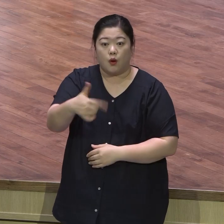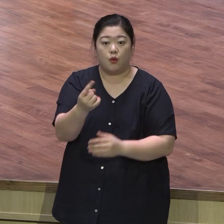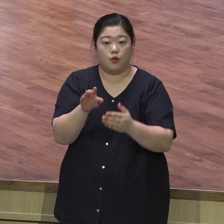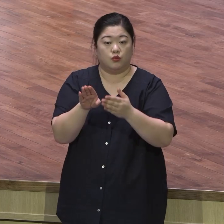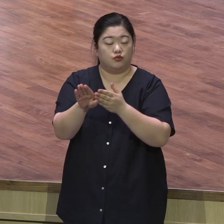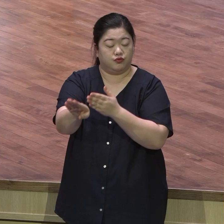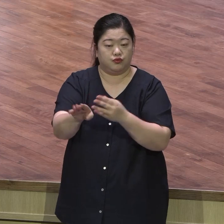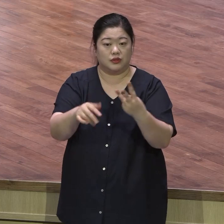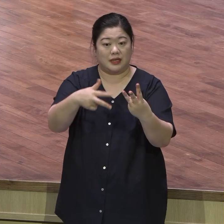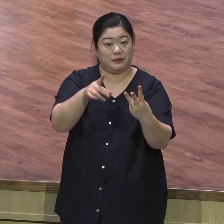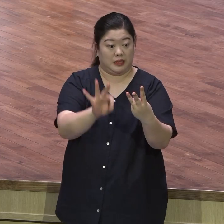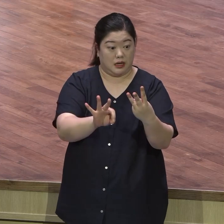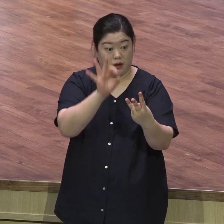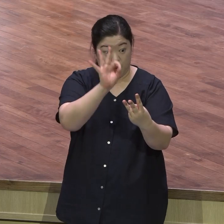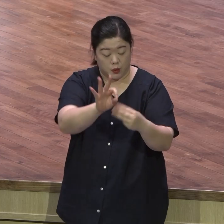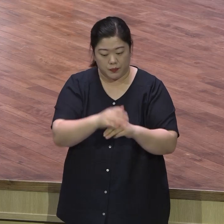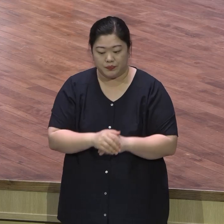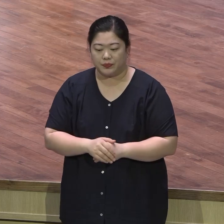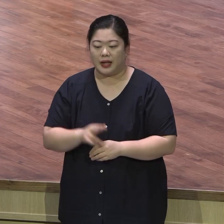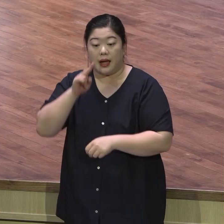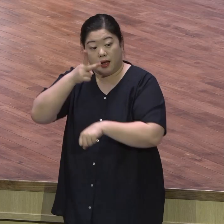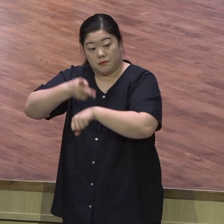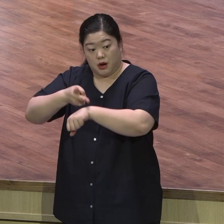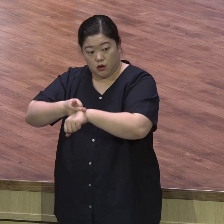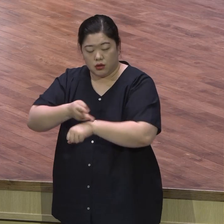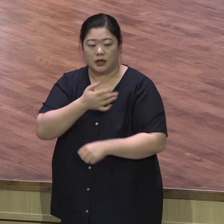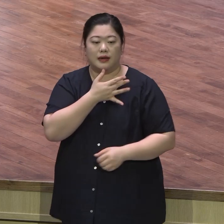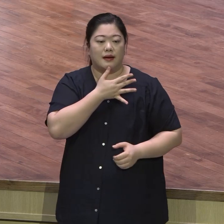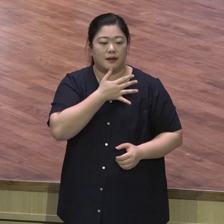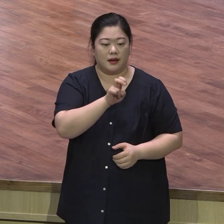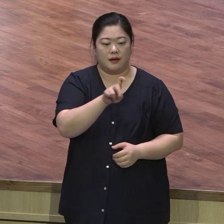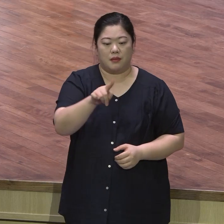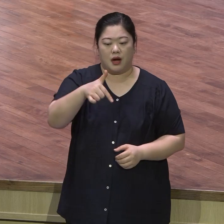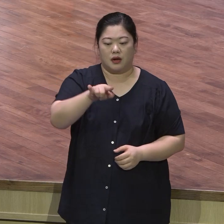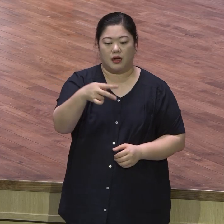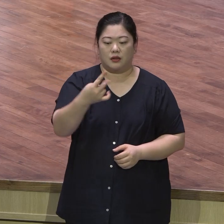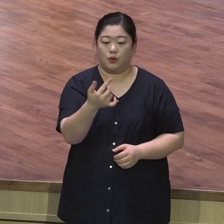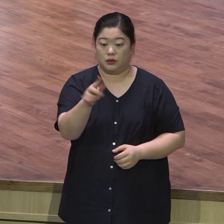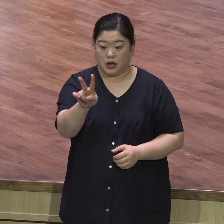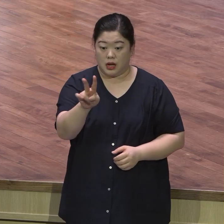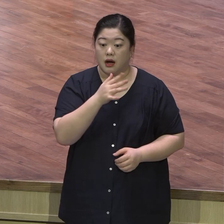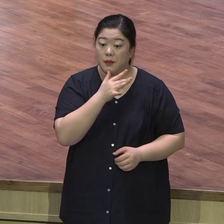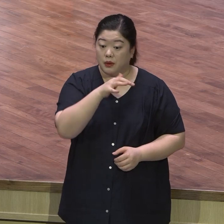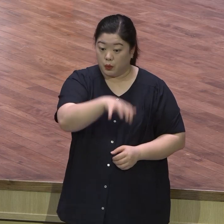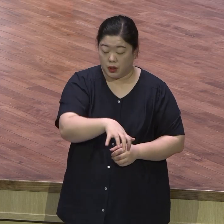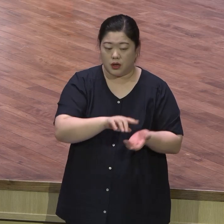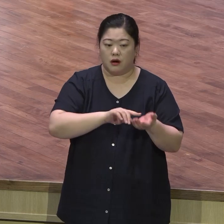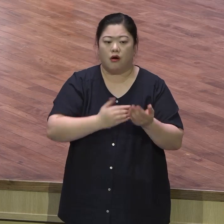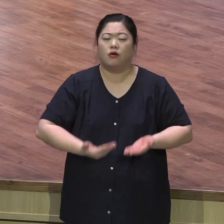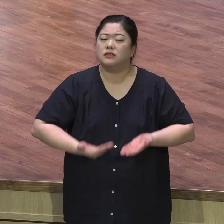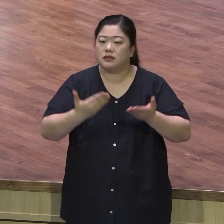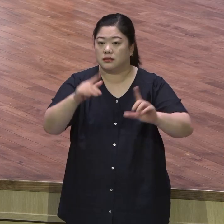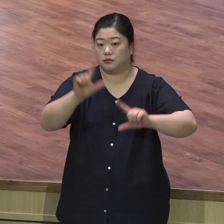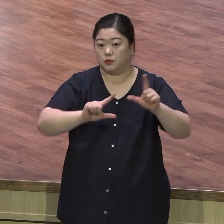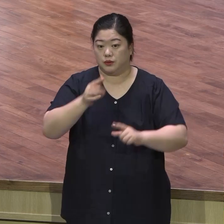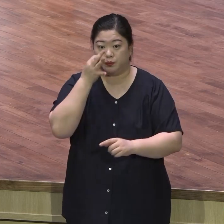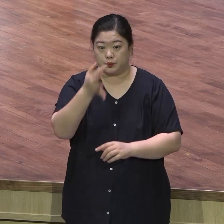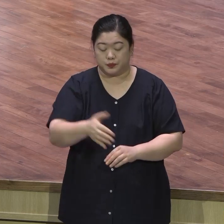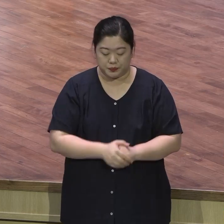3절에 오는 사도 바울이 마게도니아 교인들이 어떻게 흥신했는지 이렇게 간증을 합니다. 형제들아.